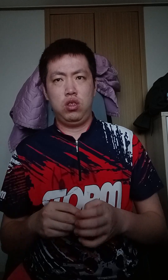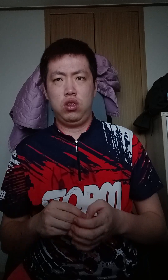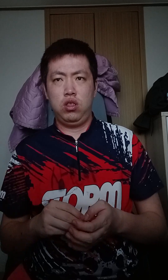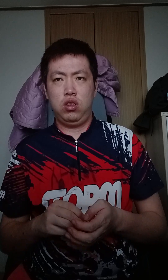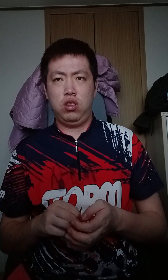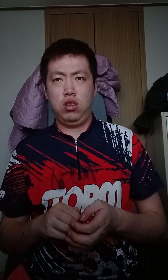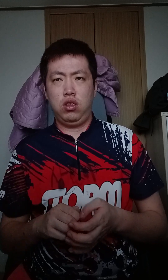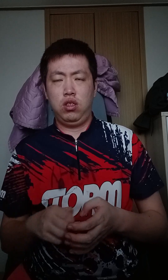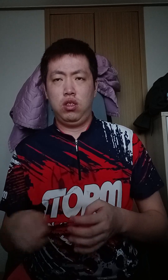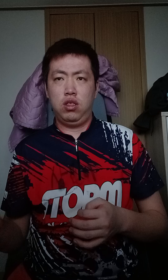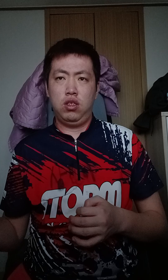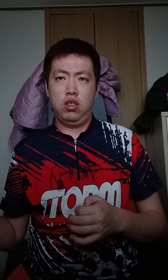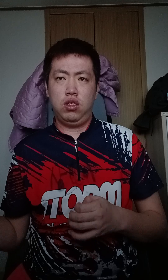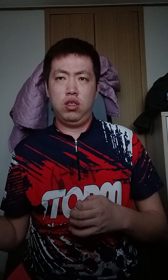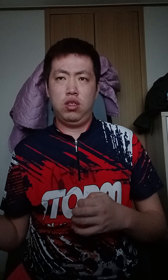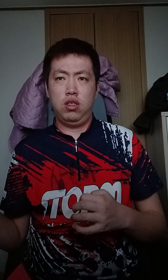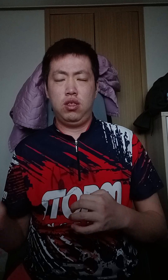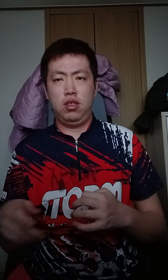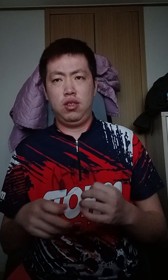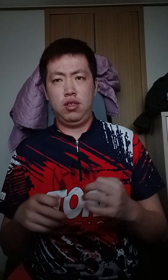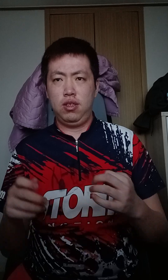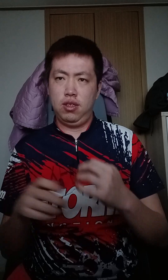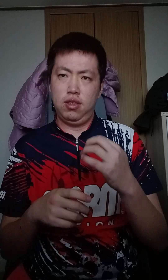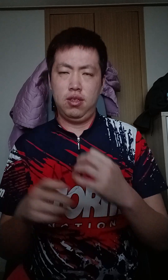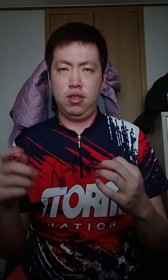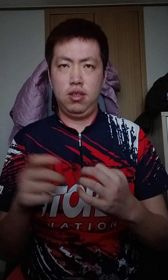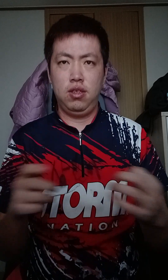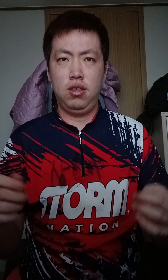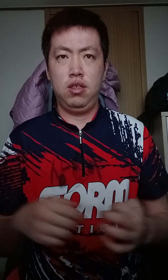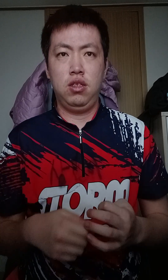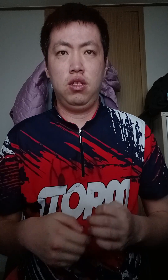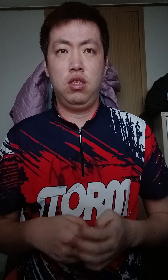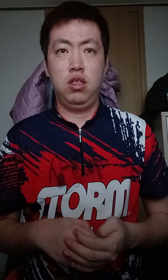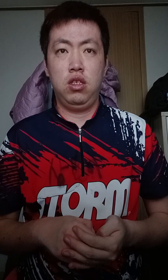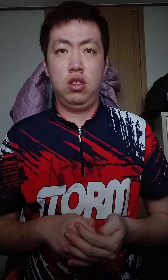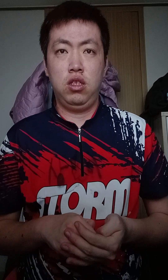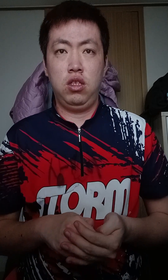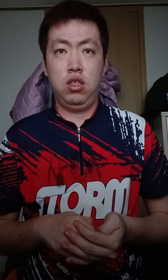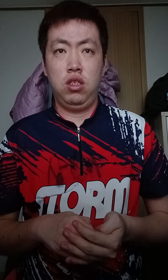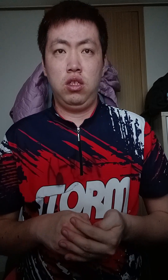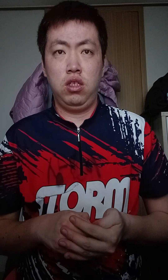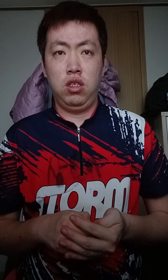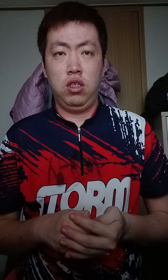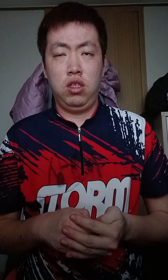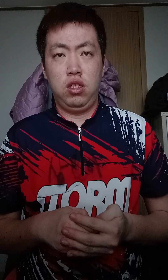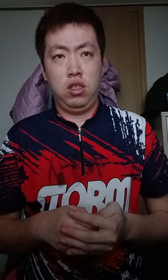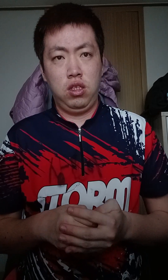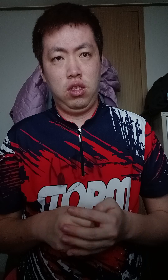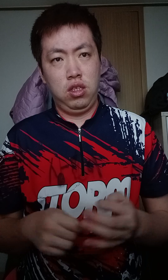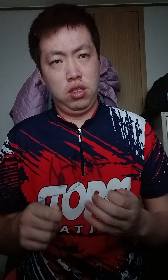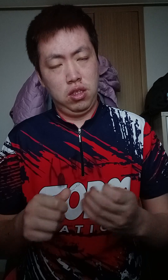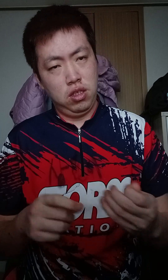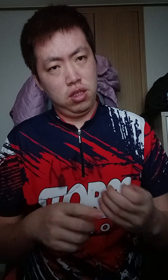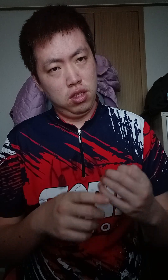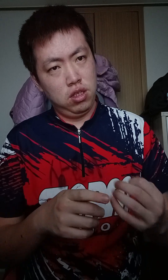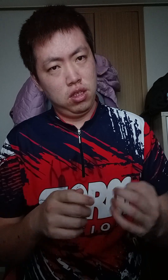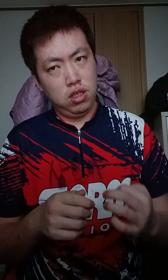취재가 시작되자 개선 방안을 검토하겠다는 입장을 밝혔습니다. 그 담당자 얘기가 저희가 지하